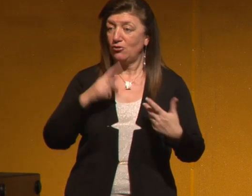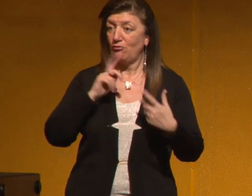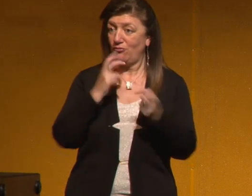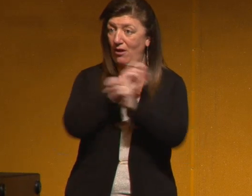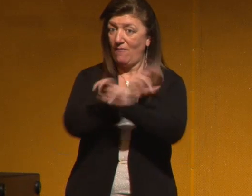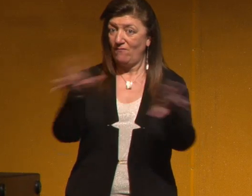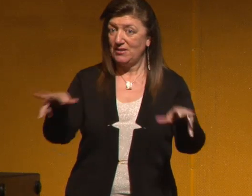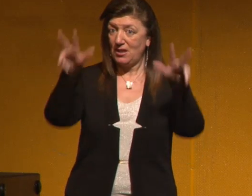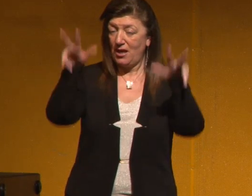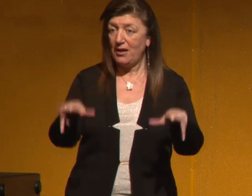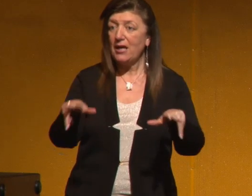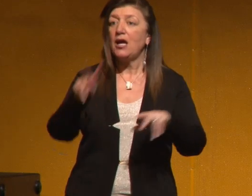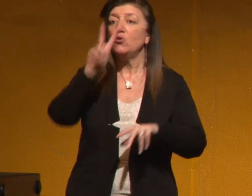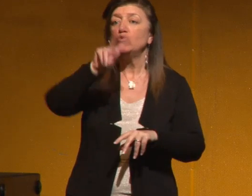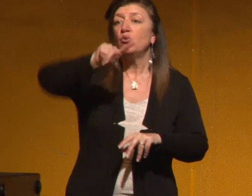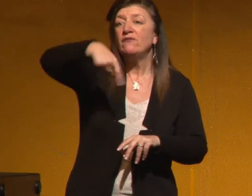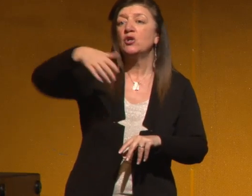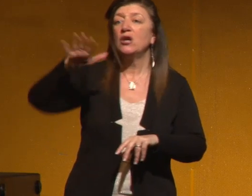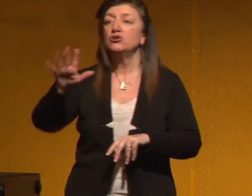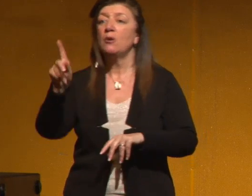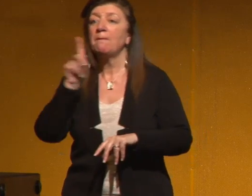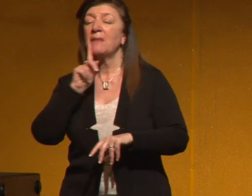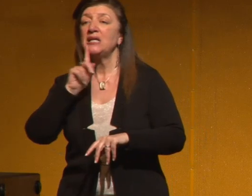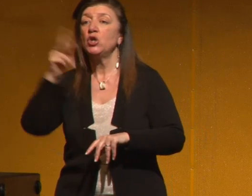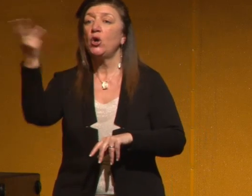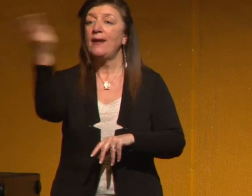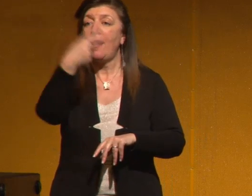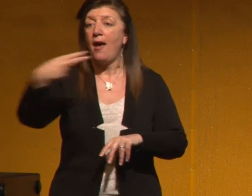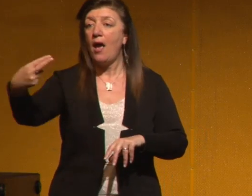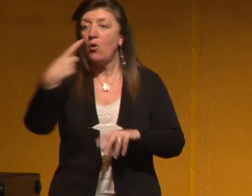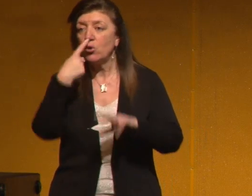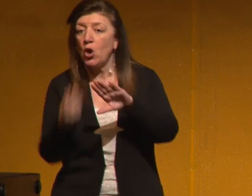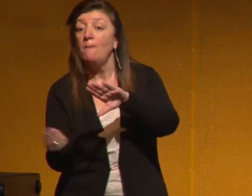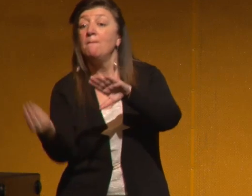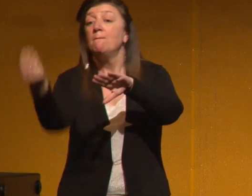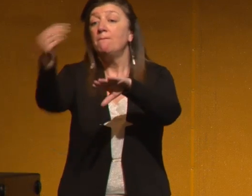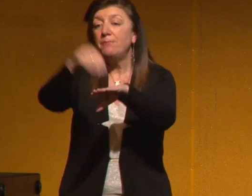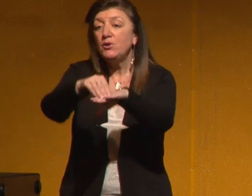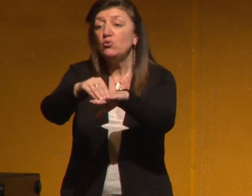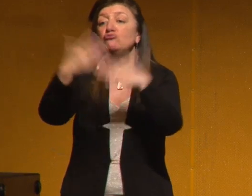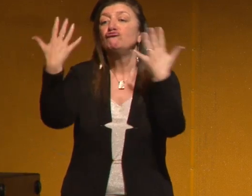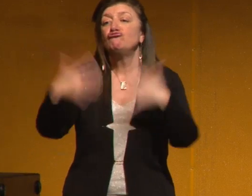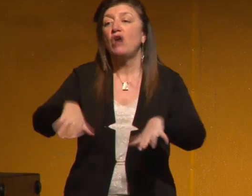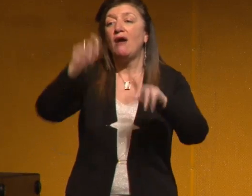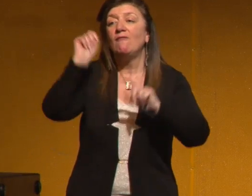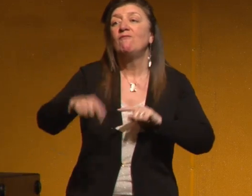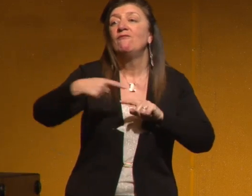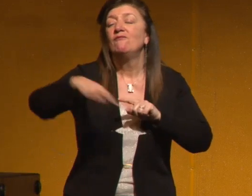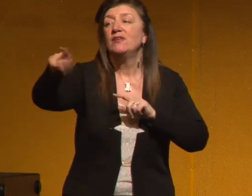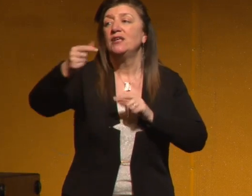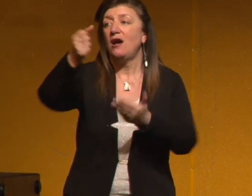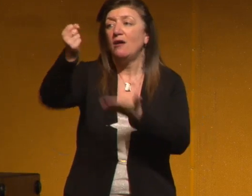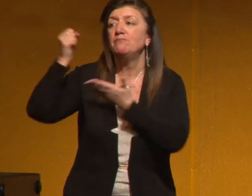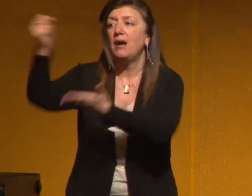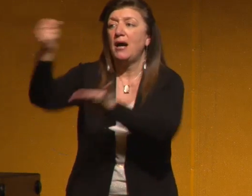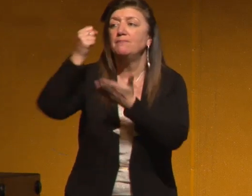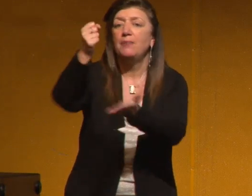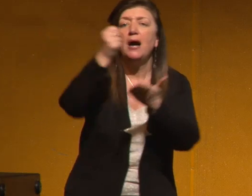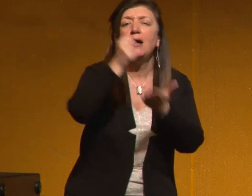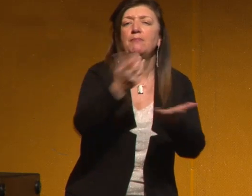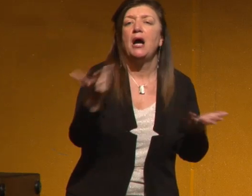25 milioni di euro aggiuntivi arriveremo a finanziare le prime mille biblioteche scolastiche in